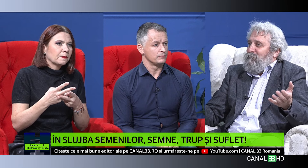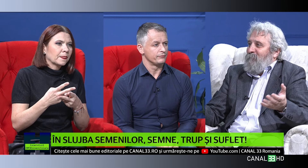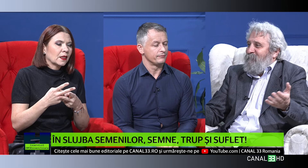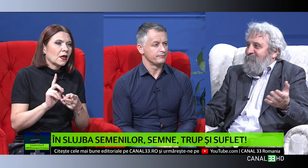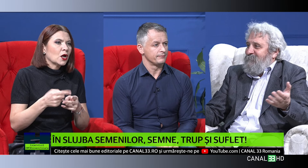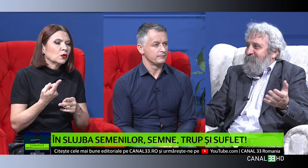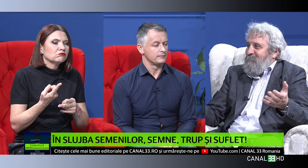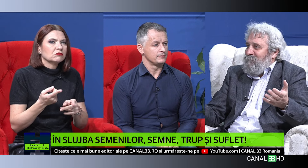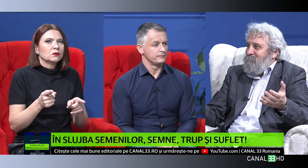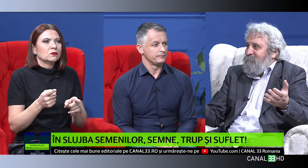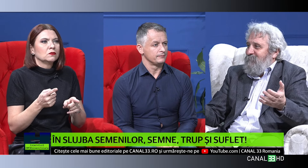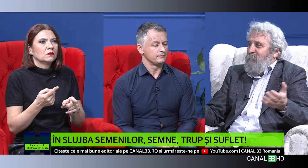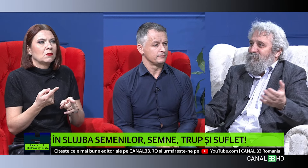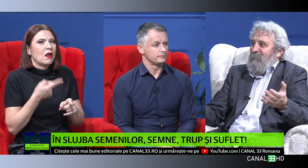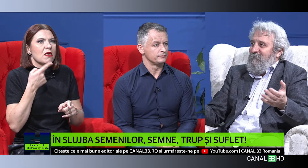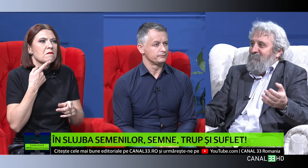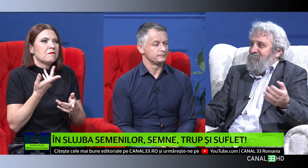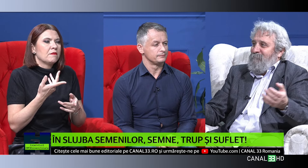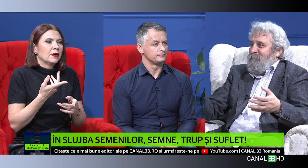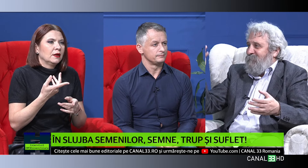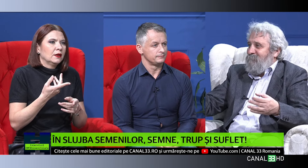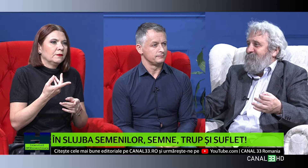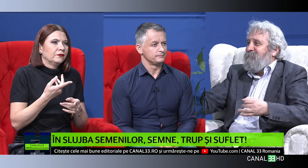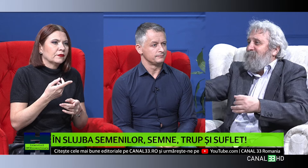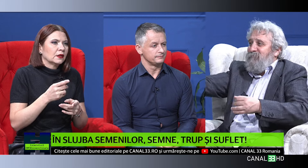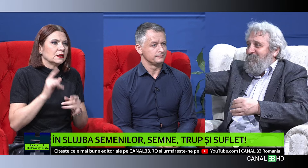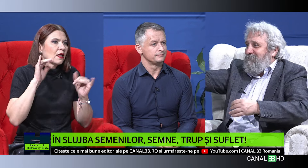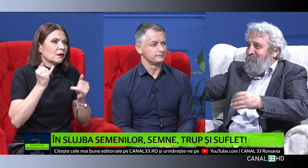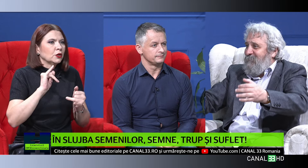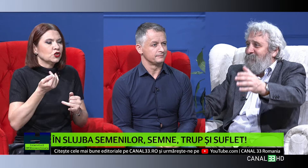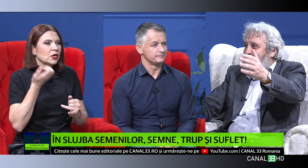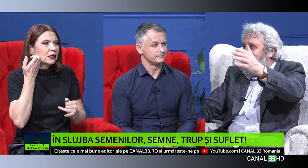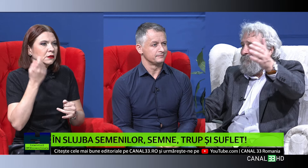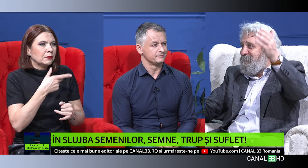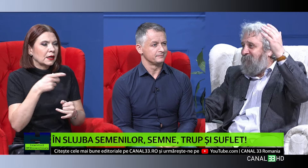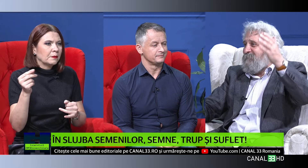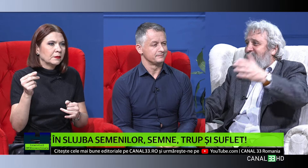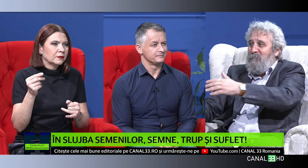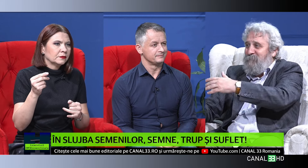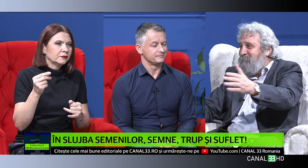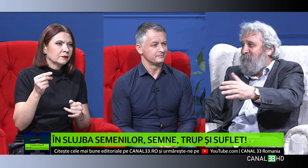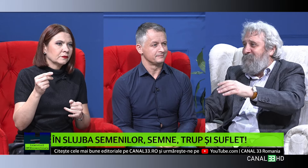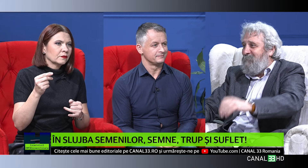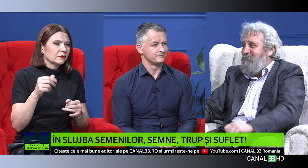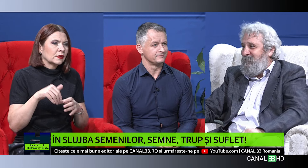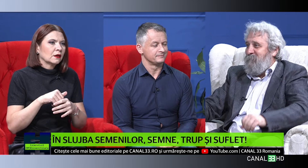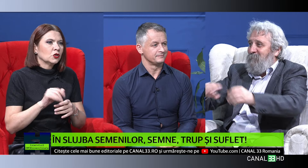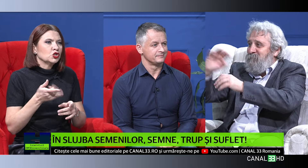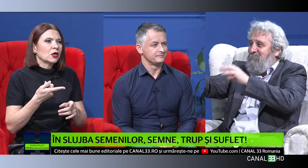într-un fel de limbaj care se întâmplă și când plecăm în țări externe, nu știm nicio limbă și ajungem